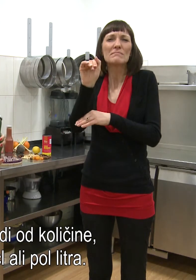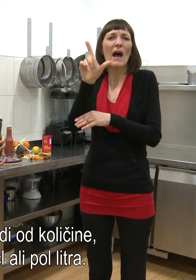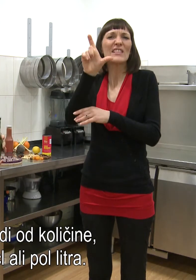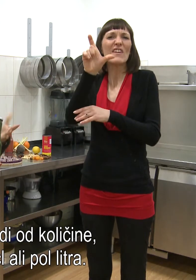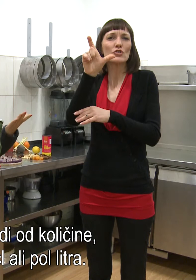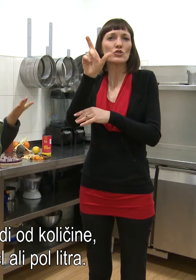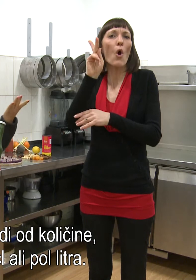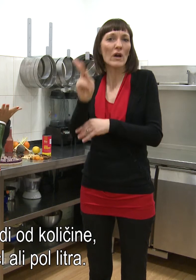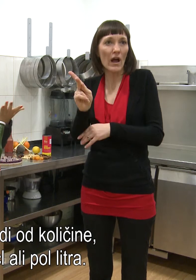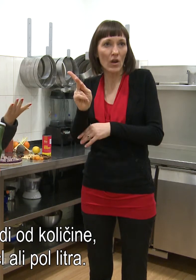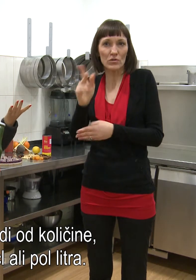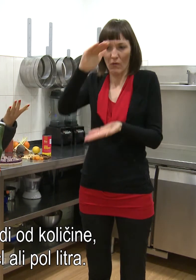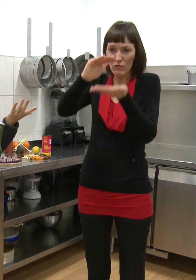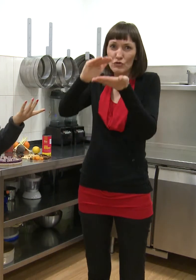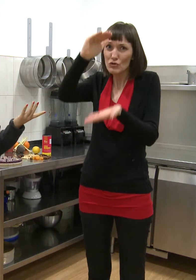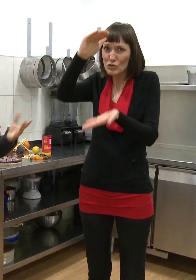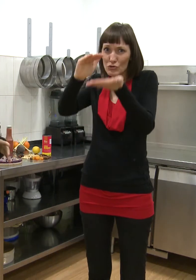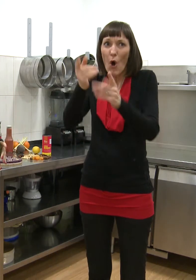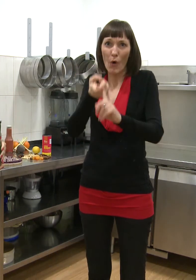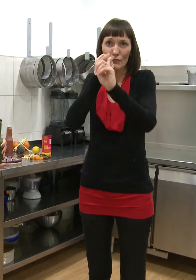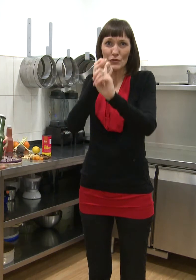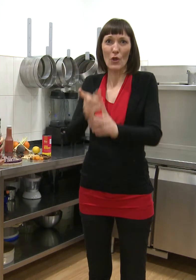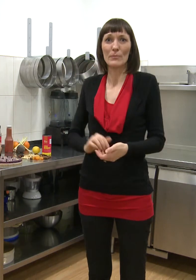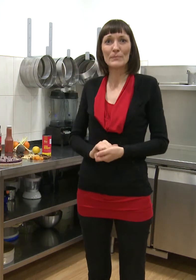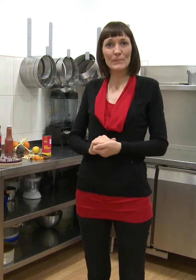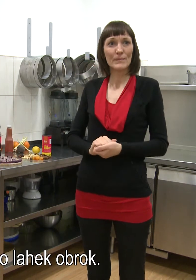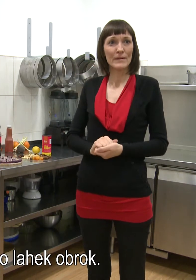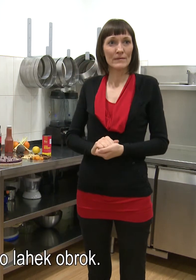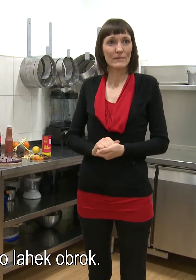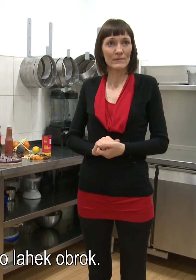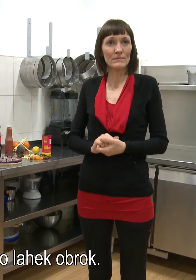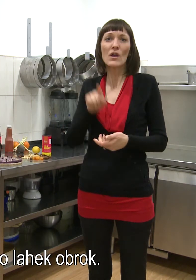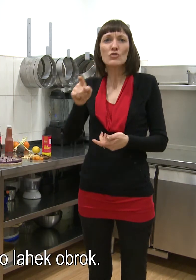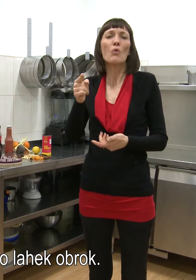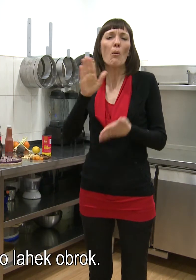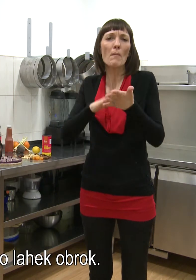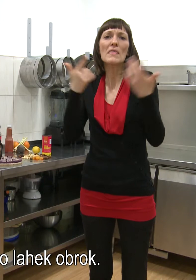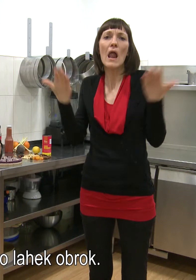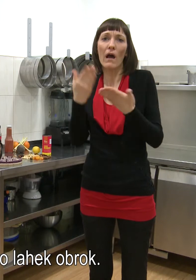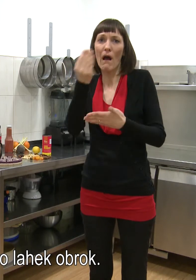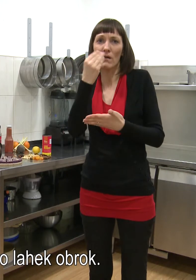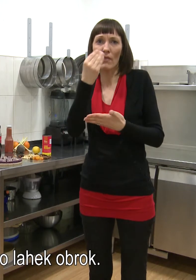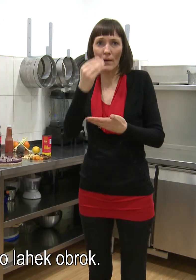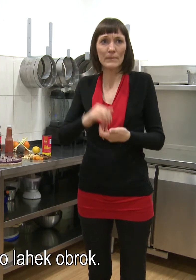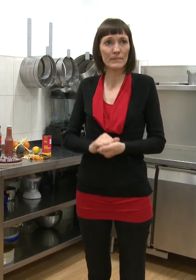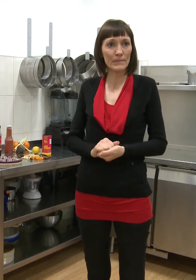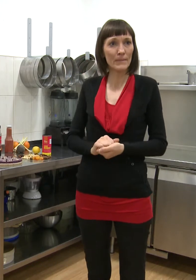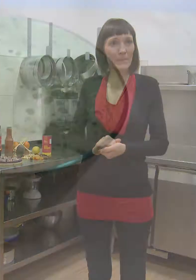od količine, ali je to 3 deci, pol litra, tako da načeloma je to lahek obrok.